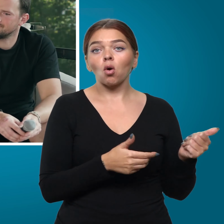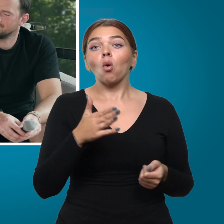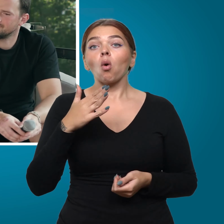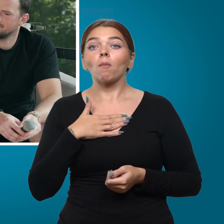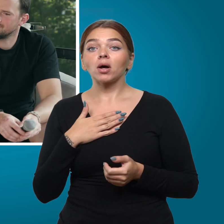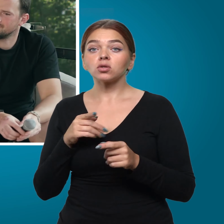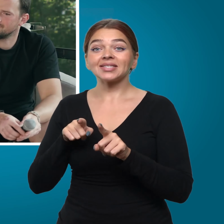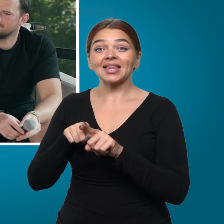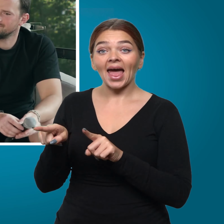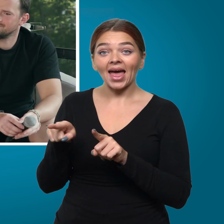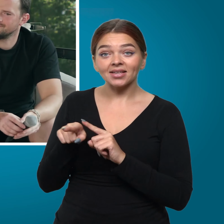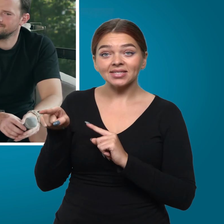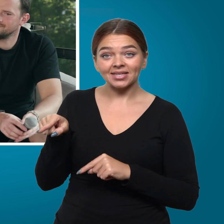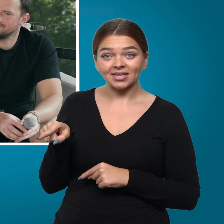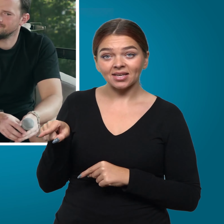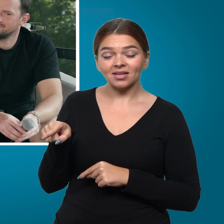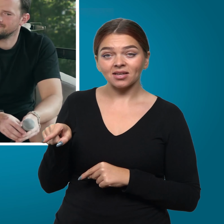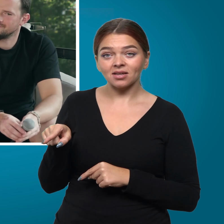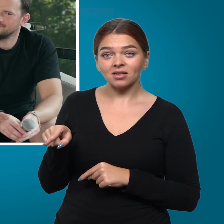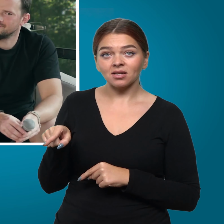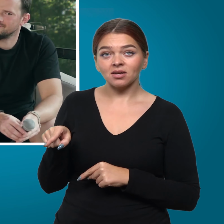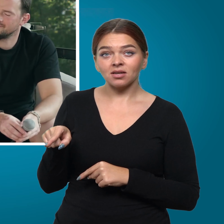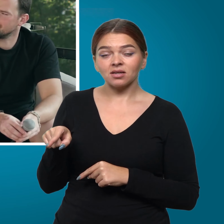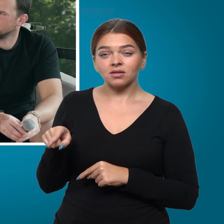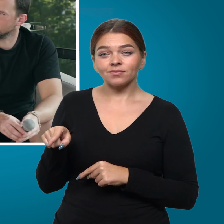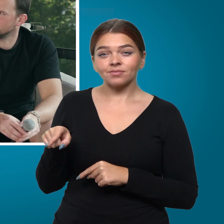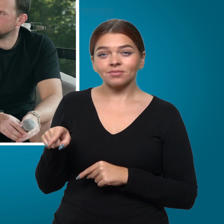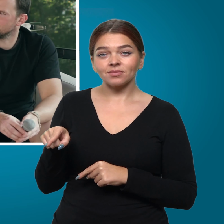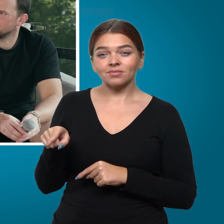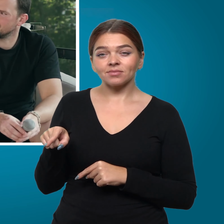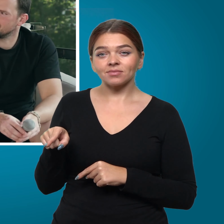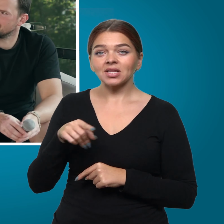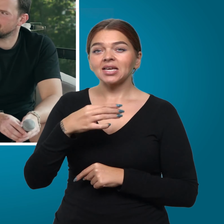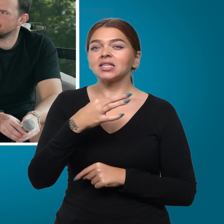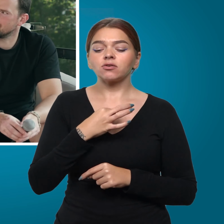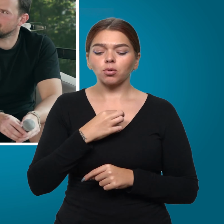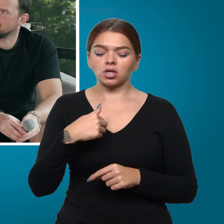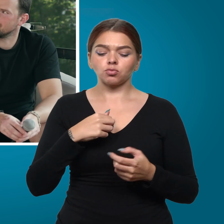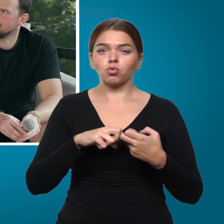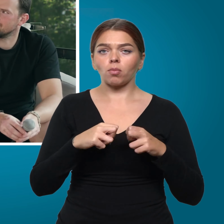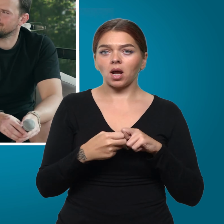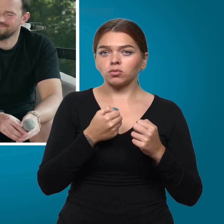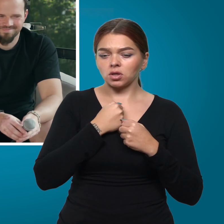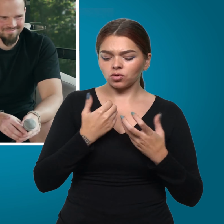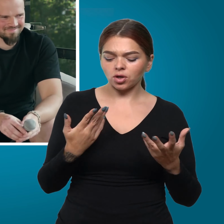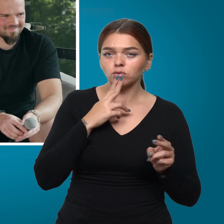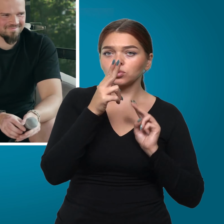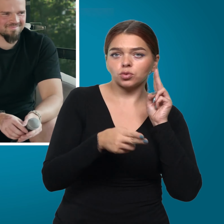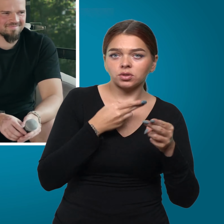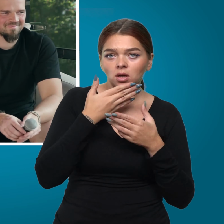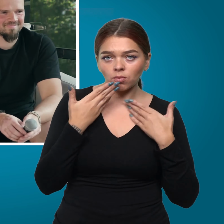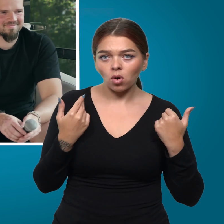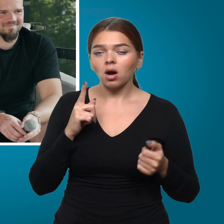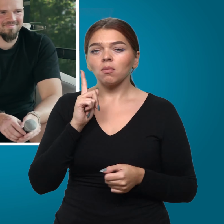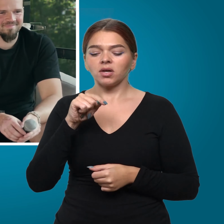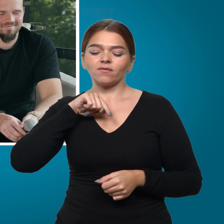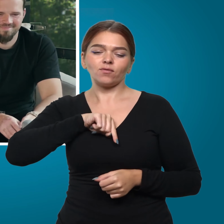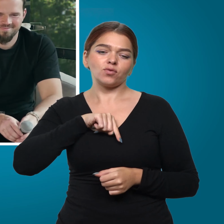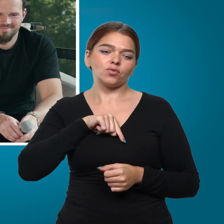buvau neproblematiška ir ten labai nesiskundžiu nieko, bet man būdavo visokios komendanto valandos, ten daug dieve minutę pavėluoju,